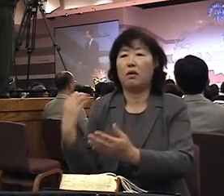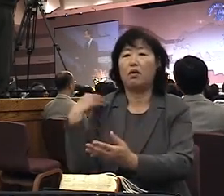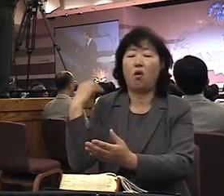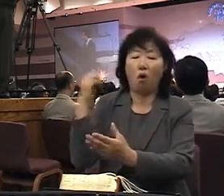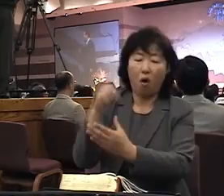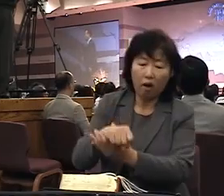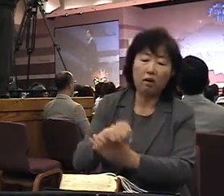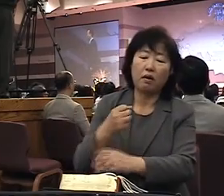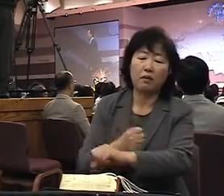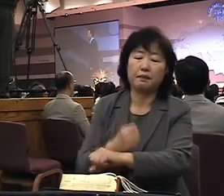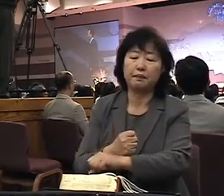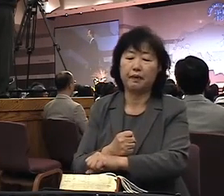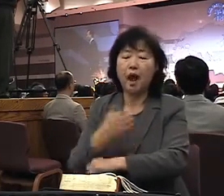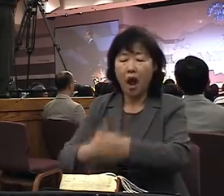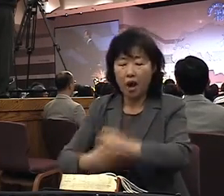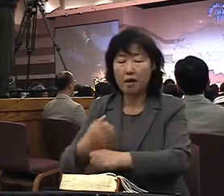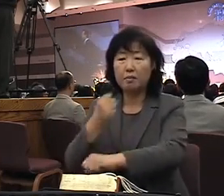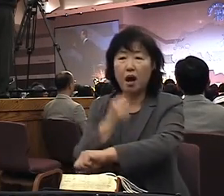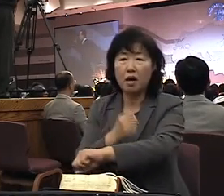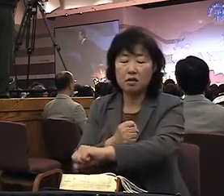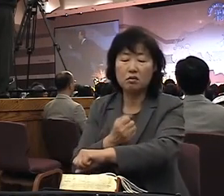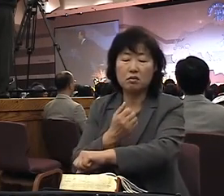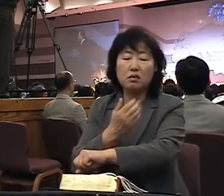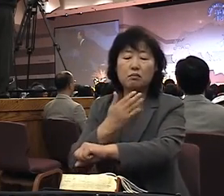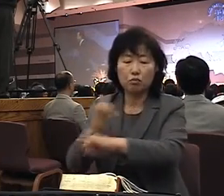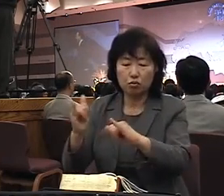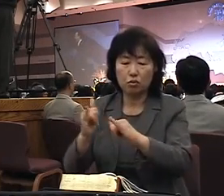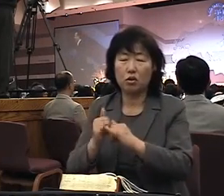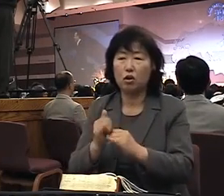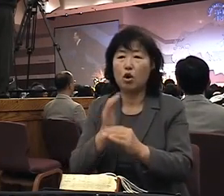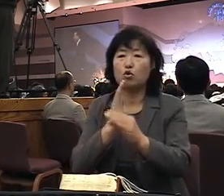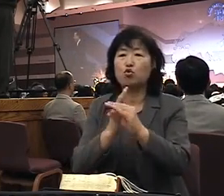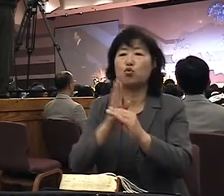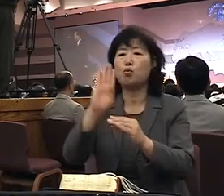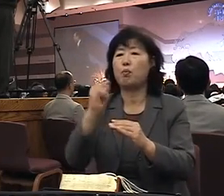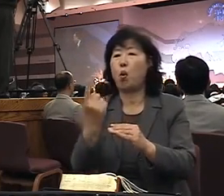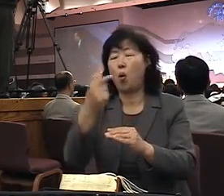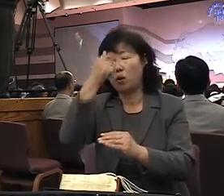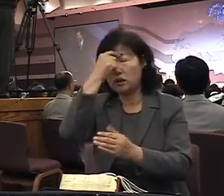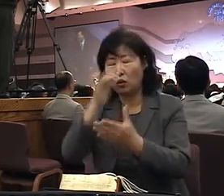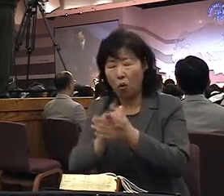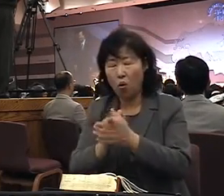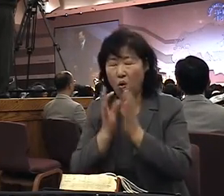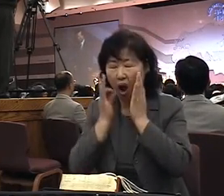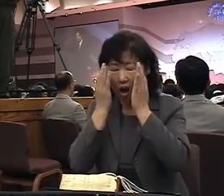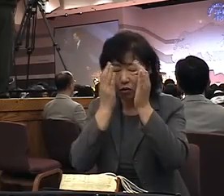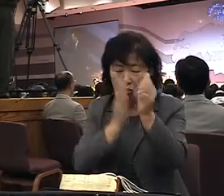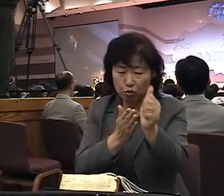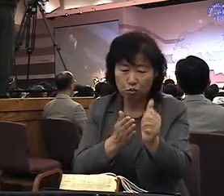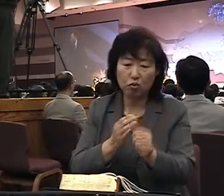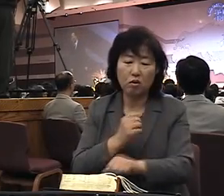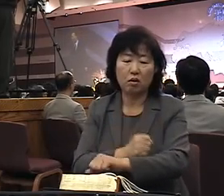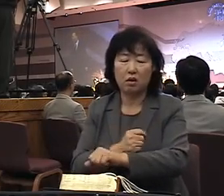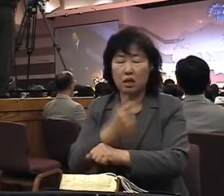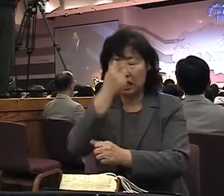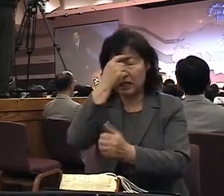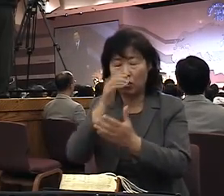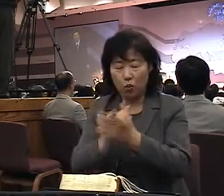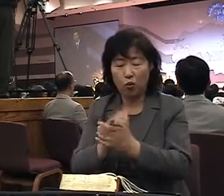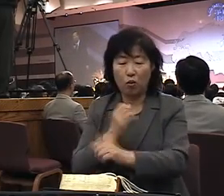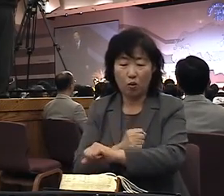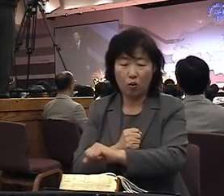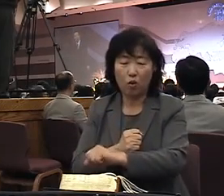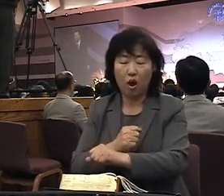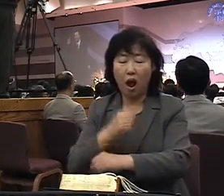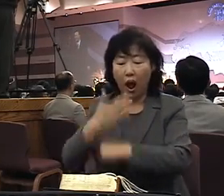않겠습니까? 하나님은 하시는 분입니다. 그래서 우리는 중보기도를 믿는 거예요. 그래서 우리는 간구합니다. 그래서 우리는 기도합니다.